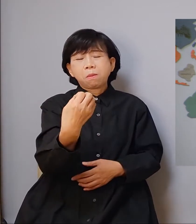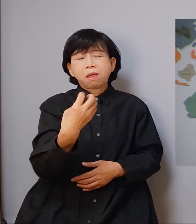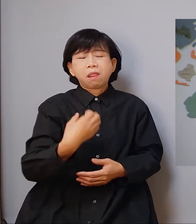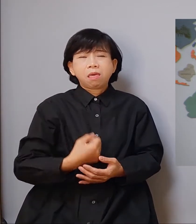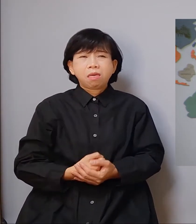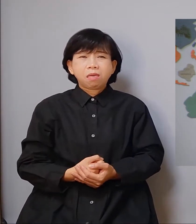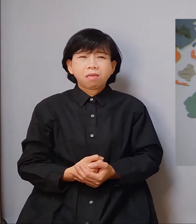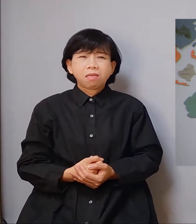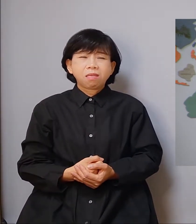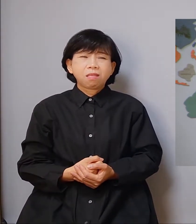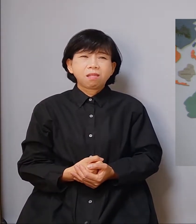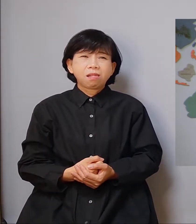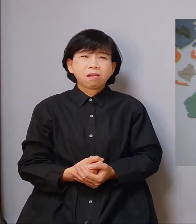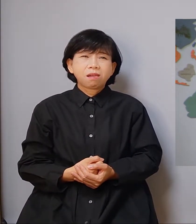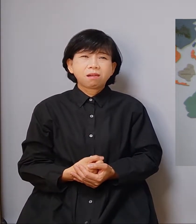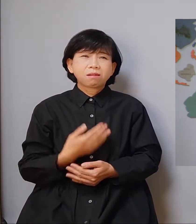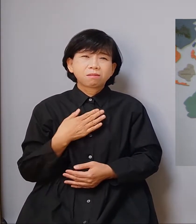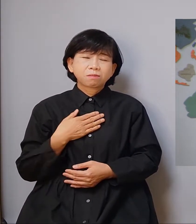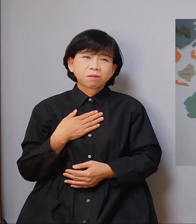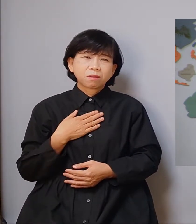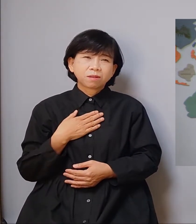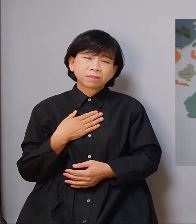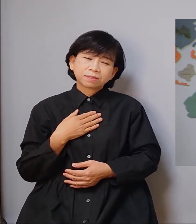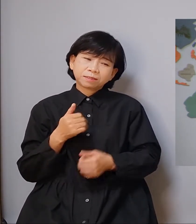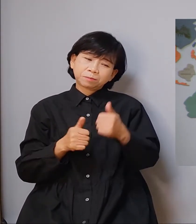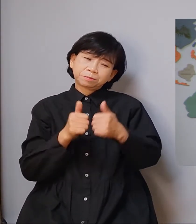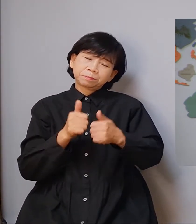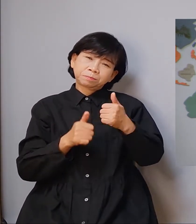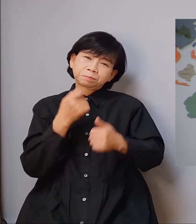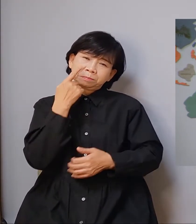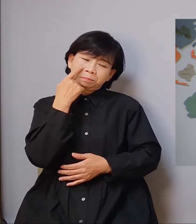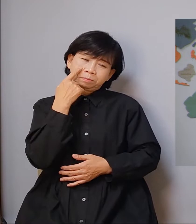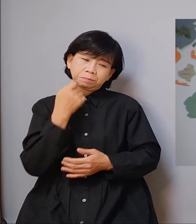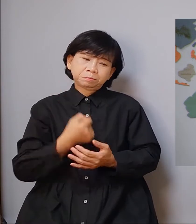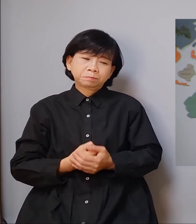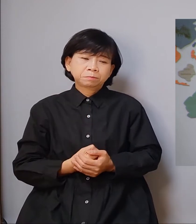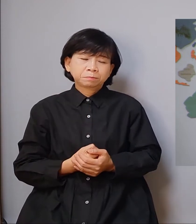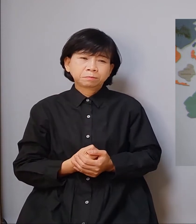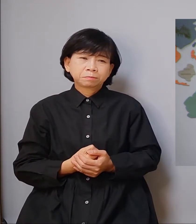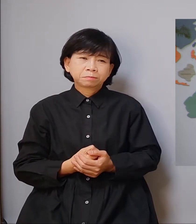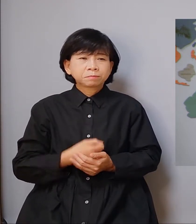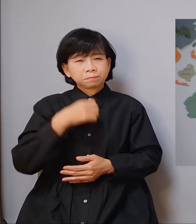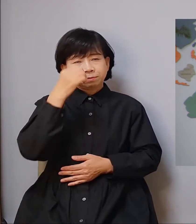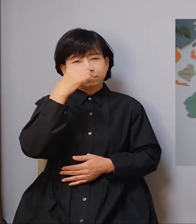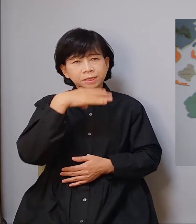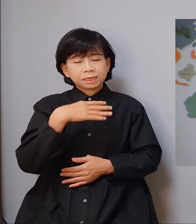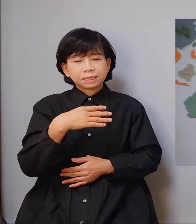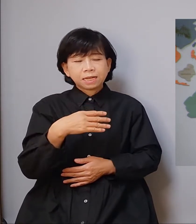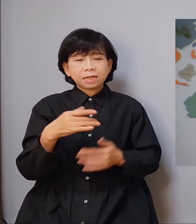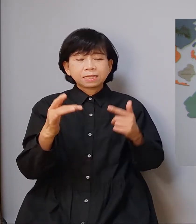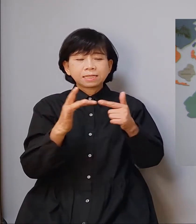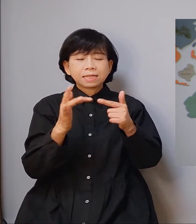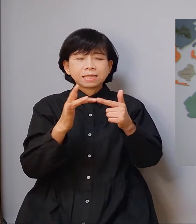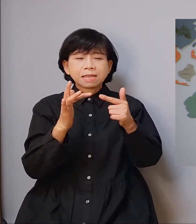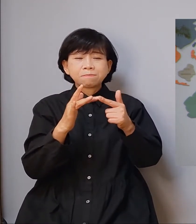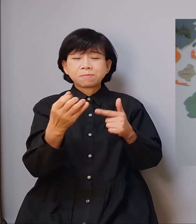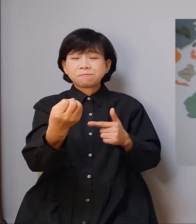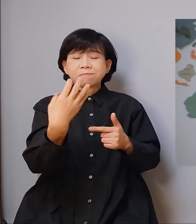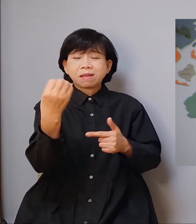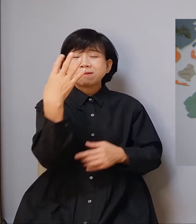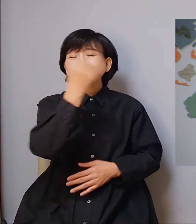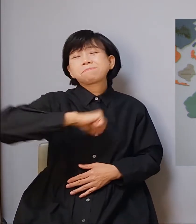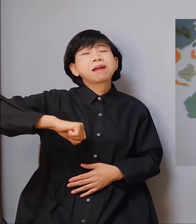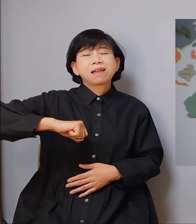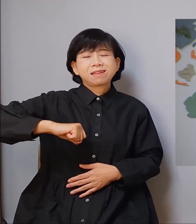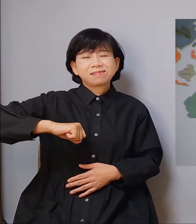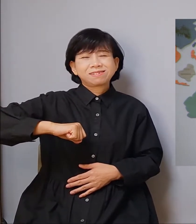이야기를 합니다. 저는 몇 번의 테스트를 한번 해봤습니다. 그냥 그 자매가 이야기하는 거 듣지 않고 그냥